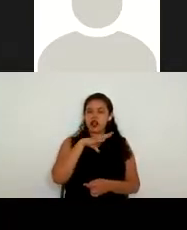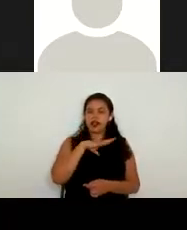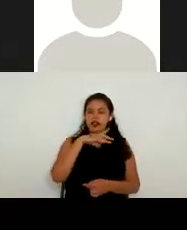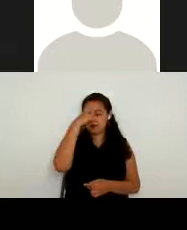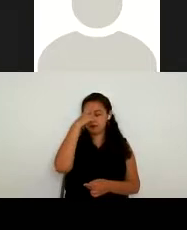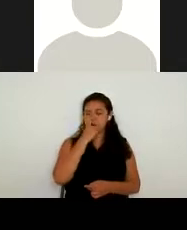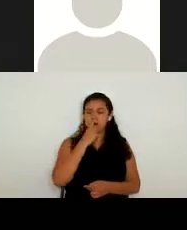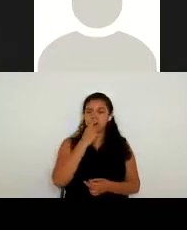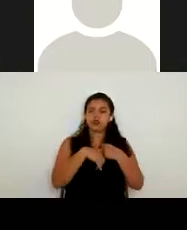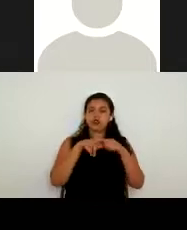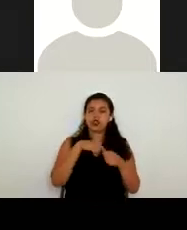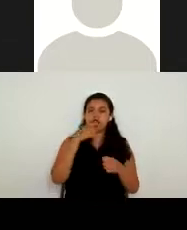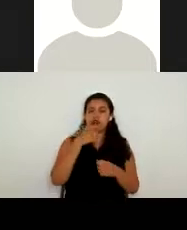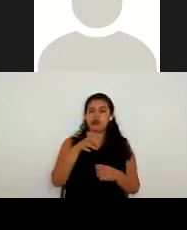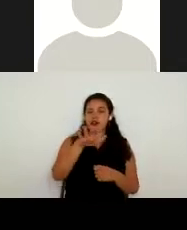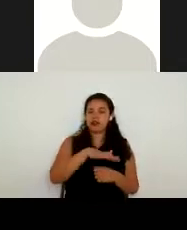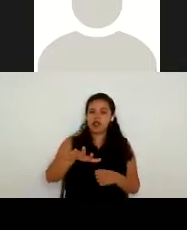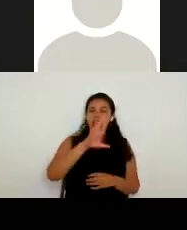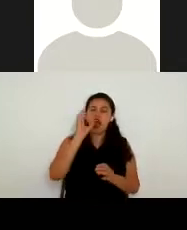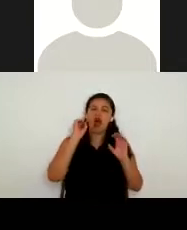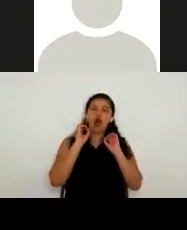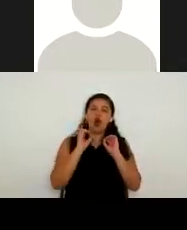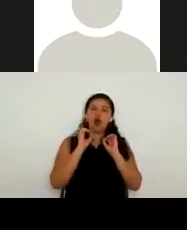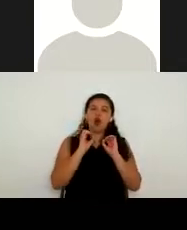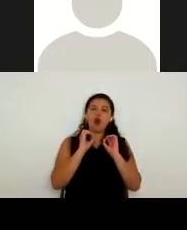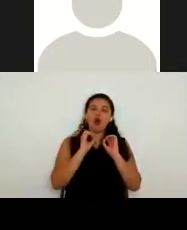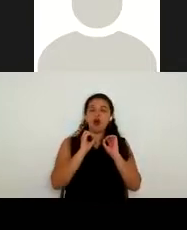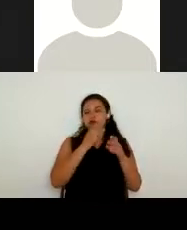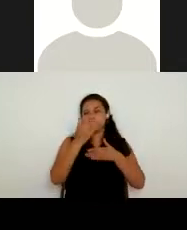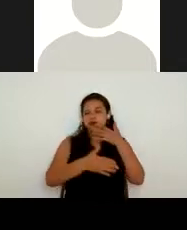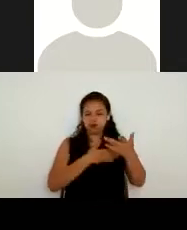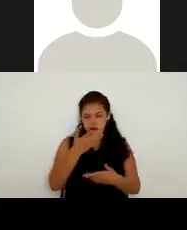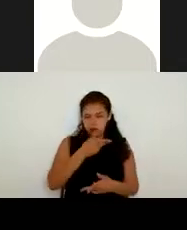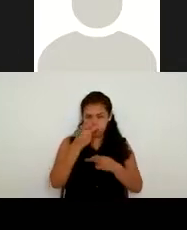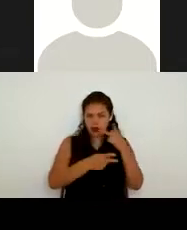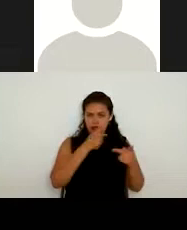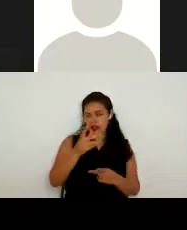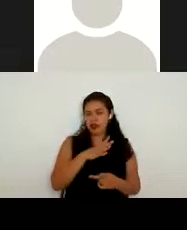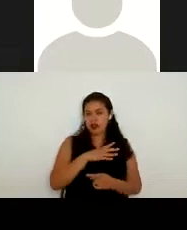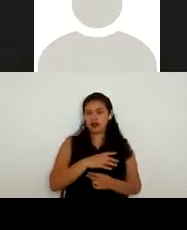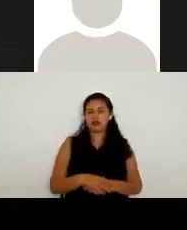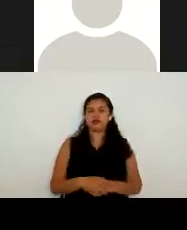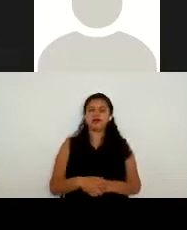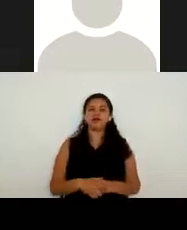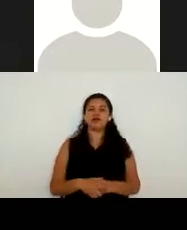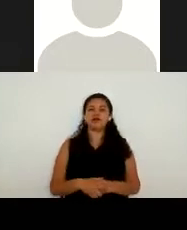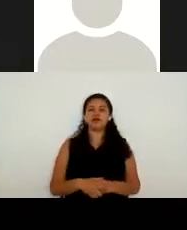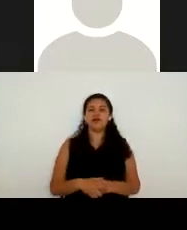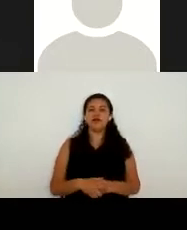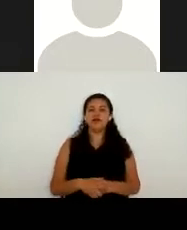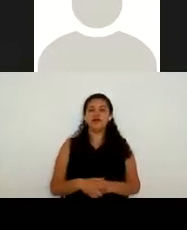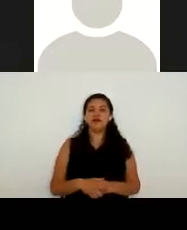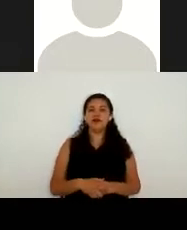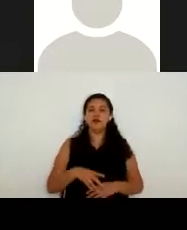población o asignar una prestación o servicio dependiendo de el propósito del estudio